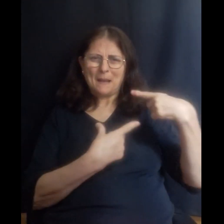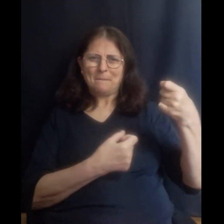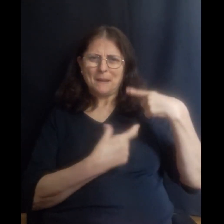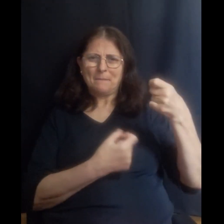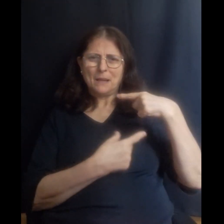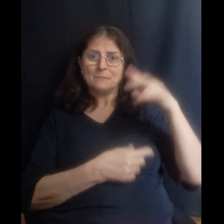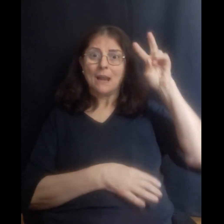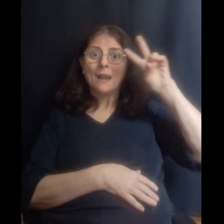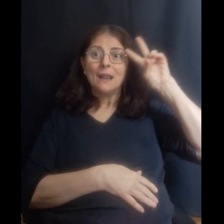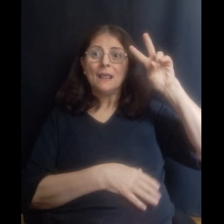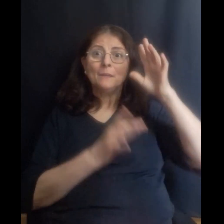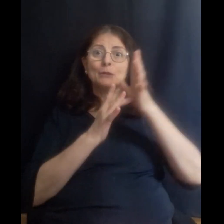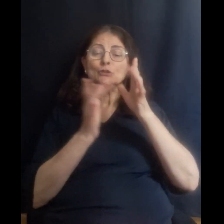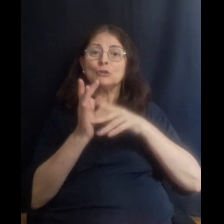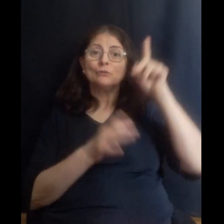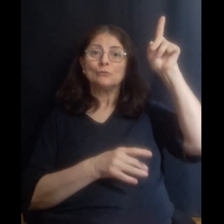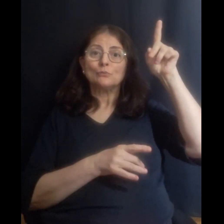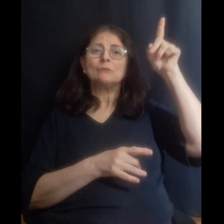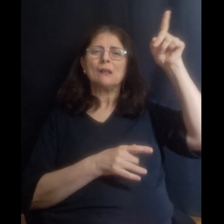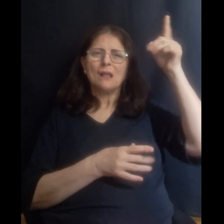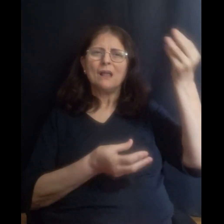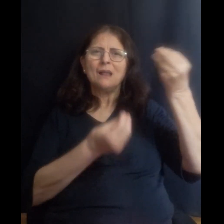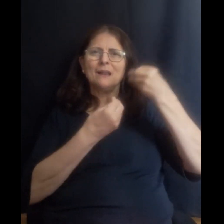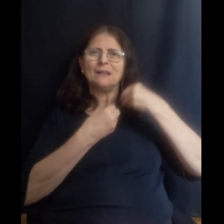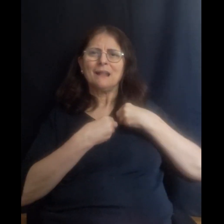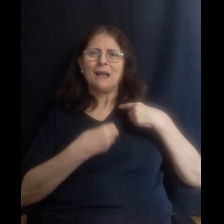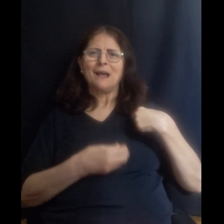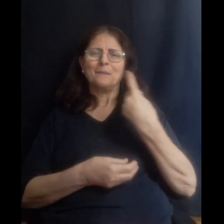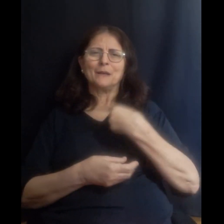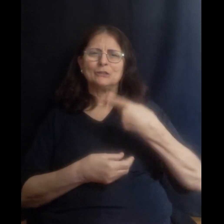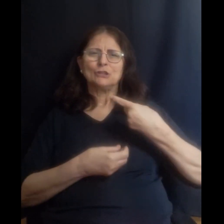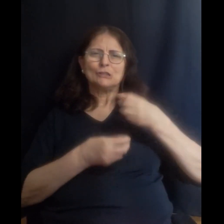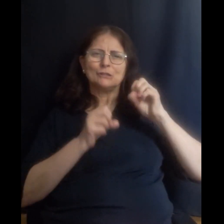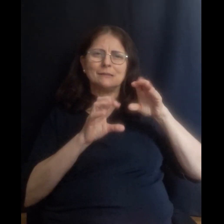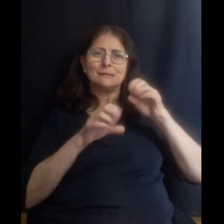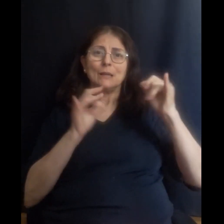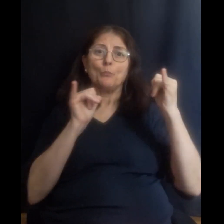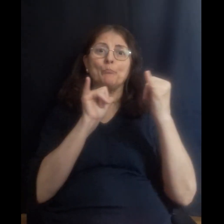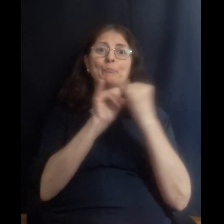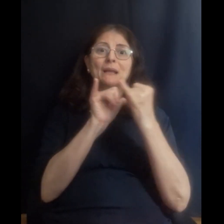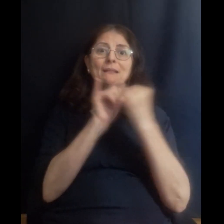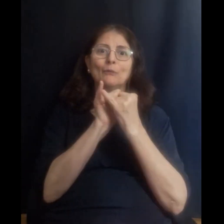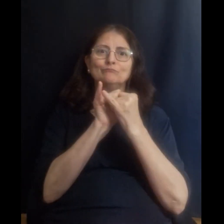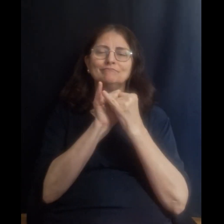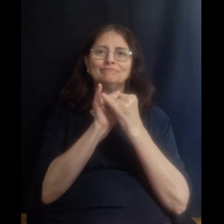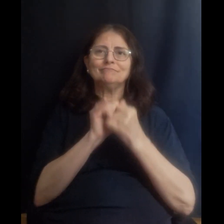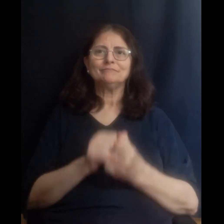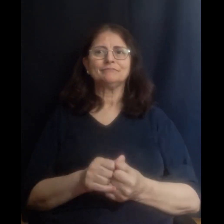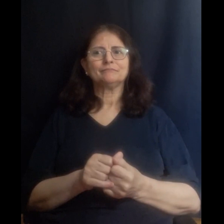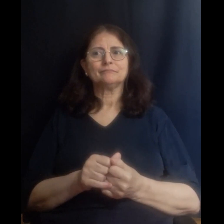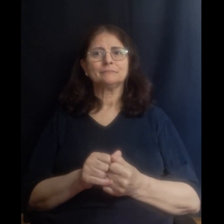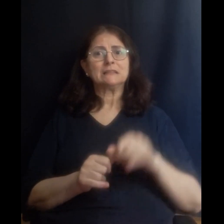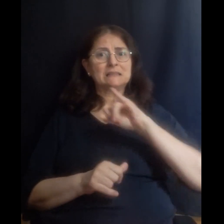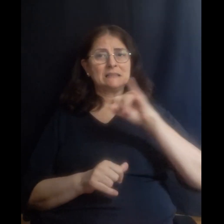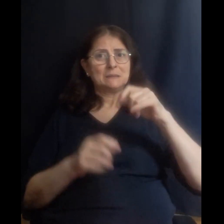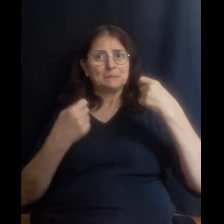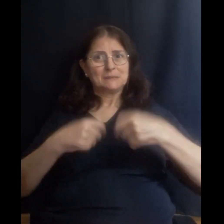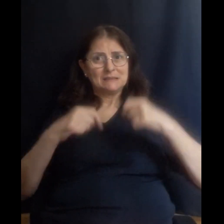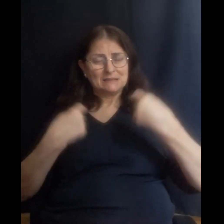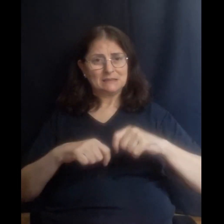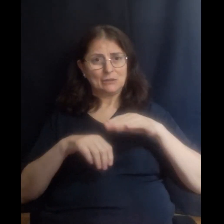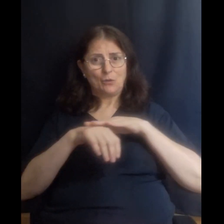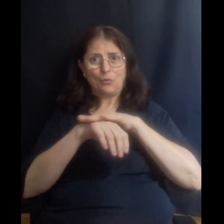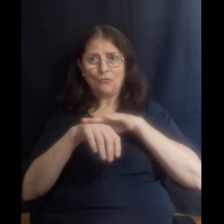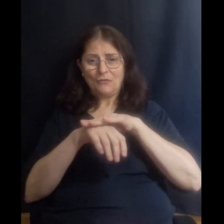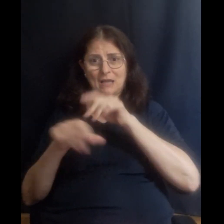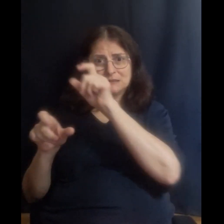ofendeu, lembremos do Mestre e ele vai nos enviar um convite ao perdão e à paciência. Se precisamos